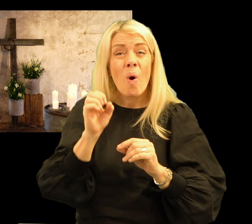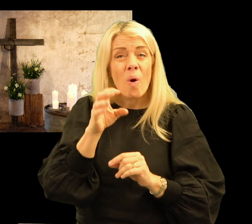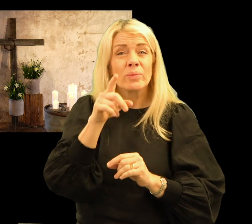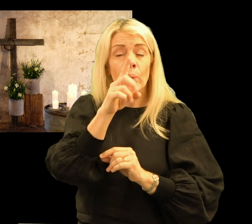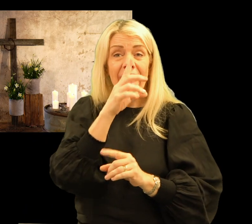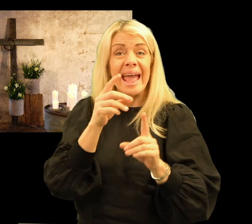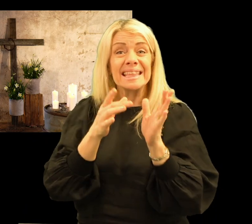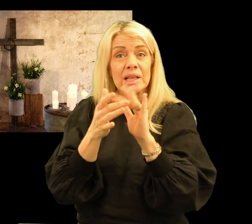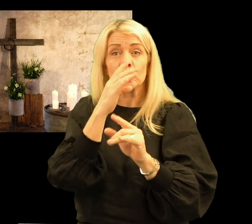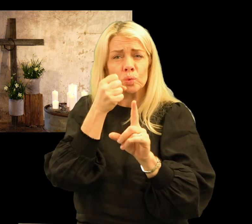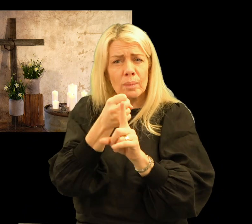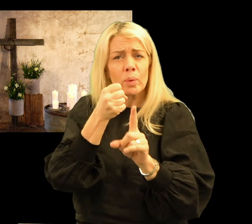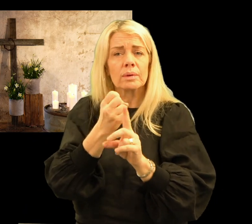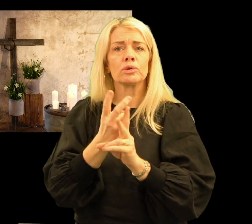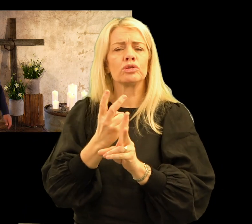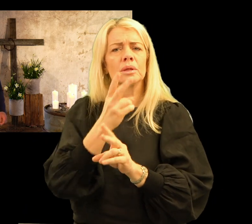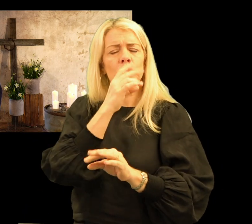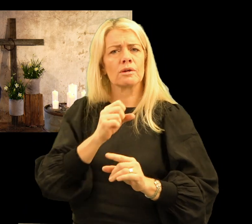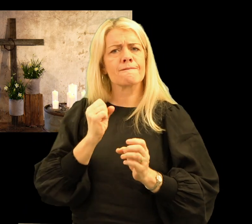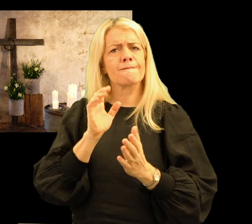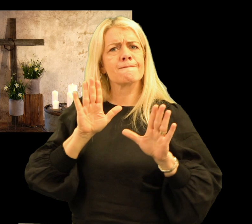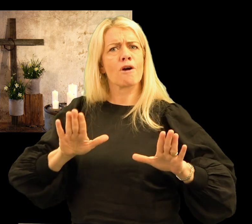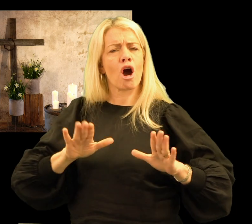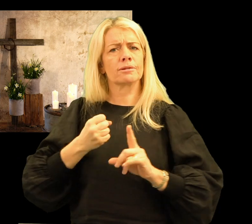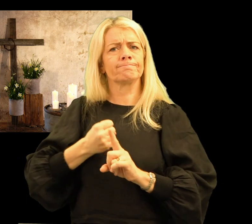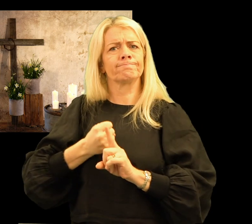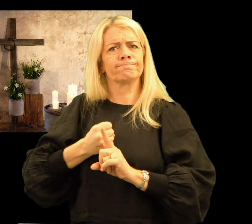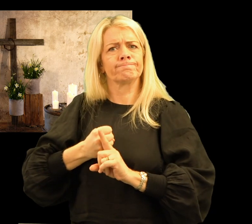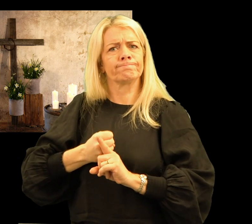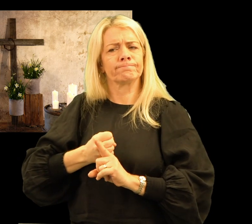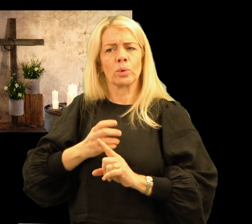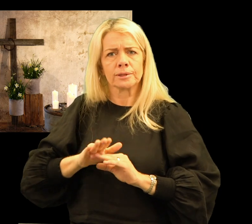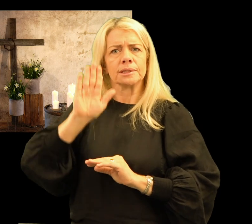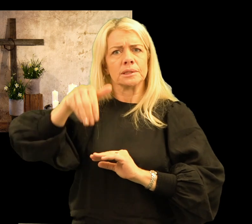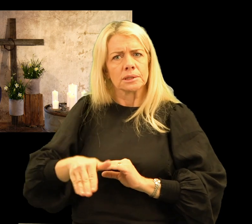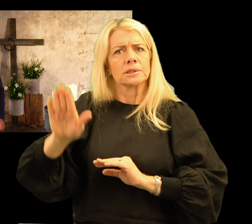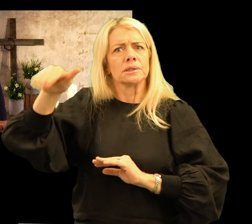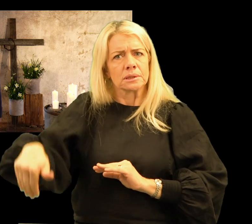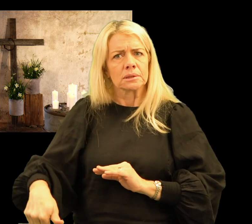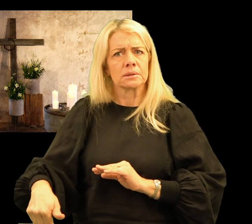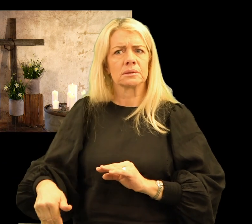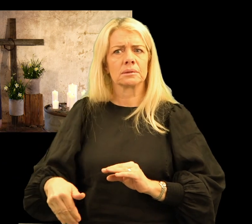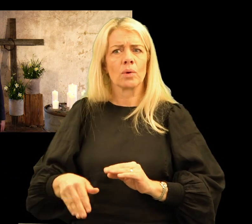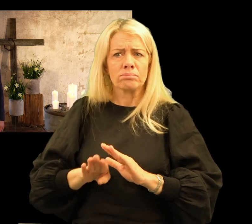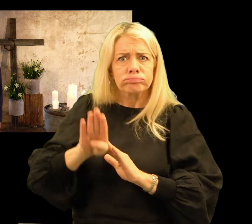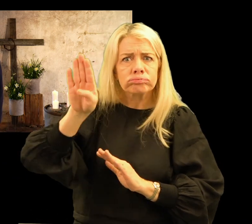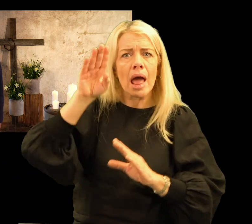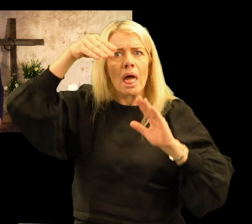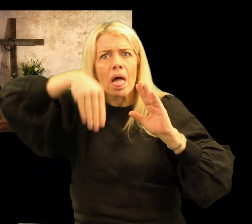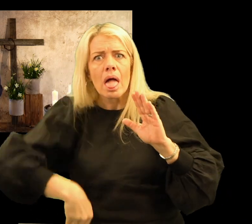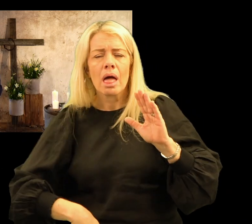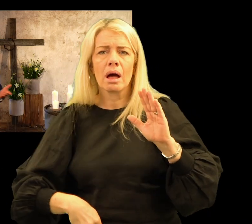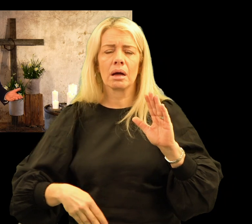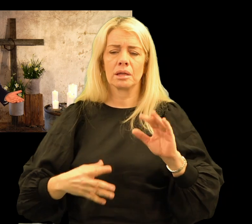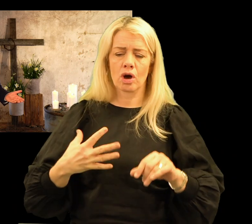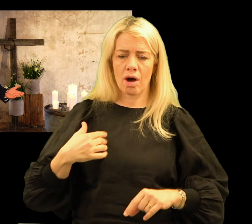Jesus supportrar behöver alltså stå kvar i den goda kampen oavsett framgång eller motgång som går att mäta.